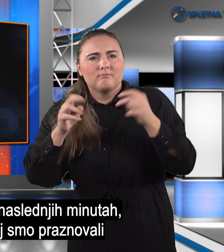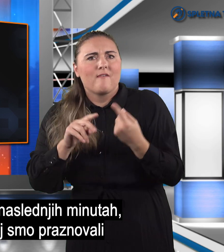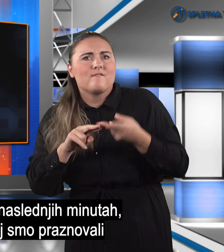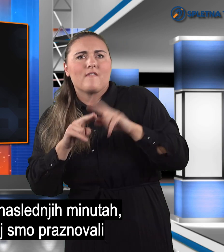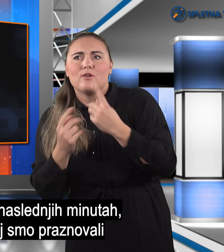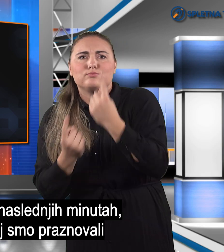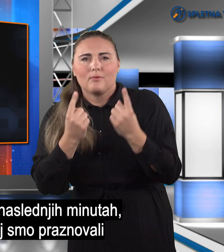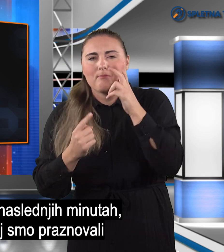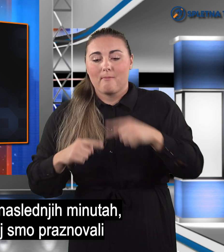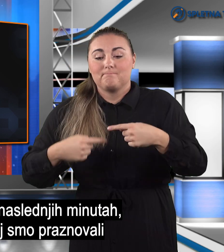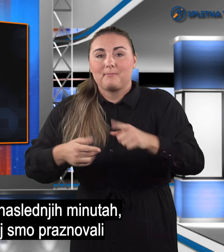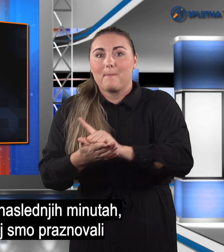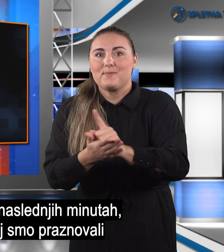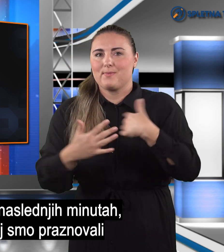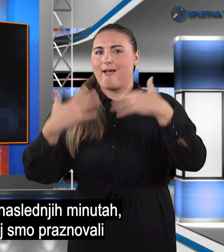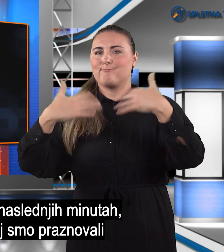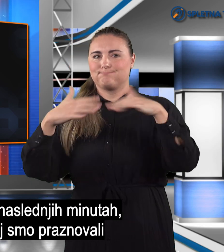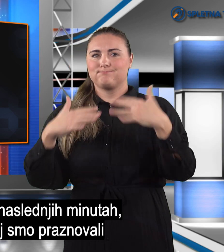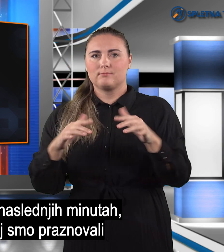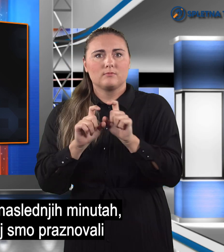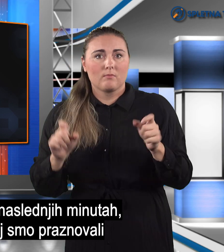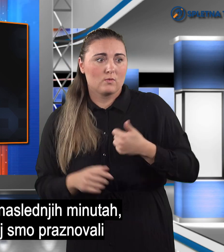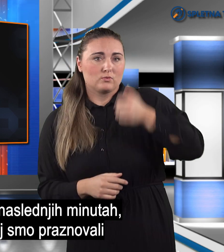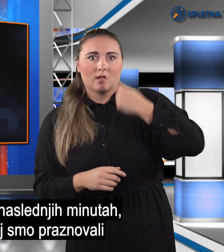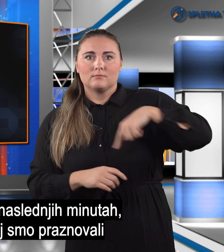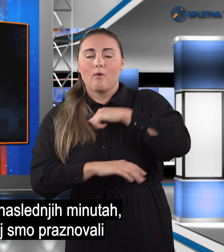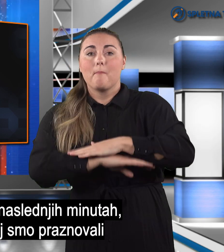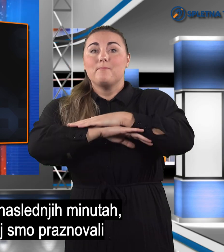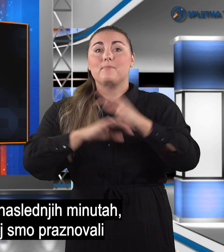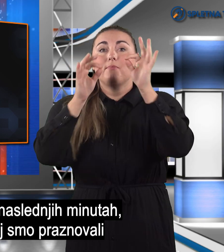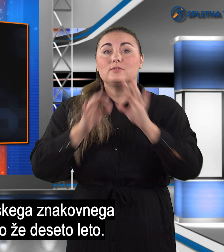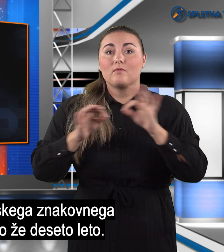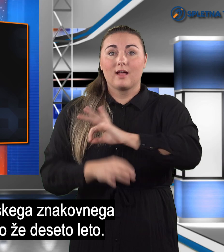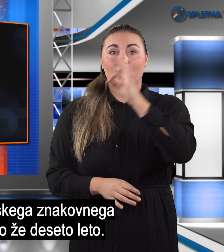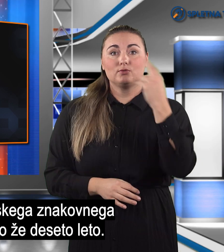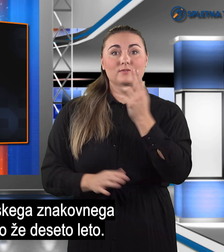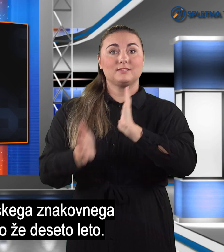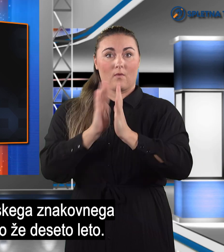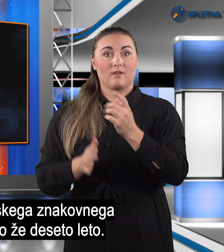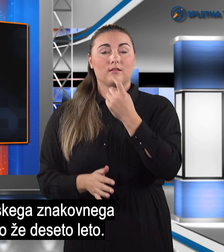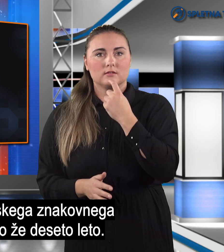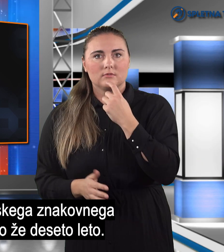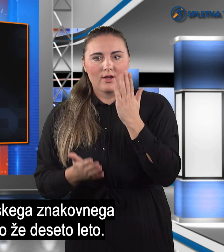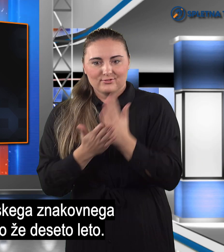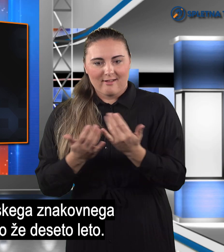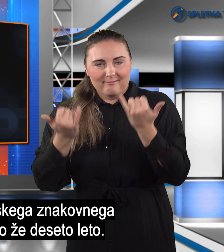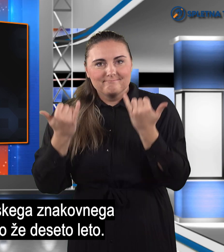Več o tem v naslednjih minutah, kajti včeraj smo praznovali Dan slovenskega znakovnega jezika in to že 10. leto.